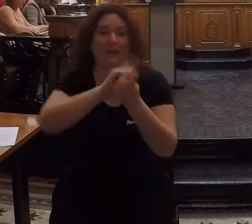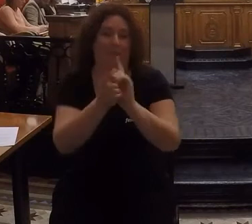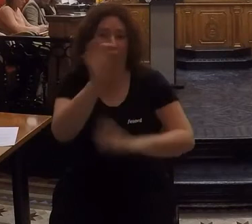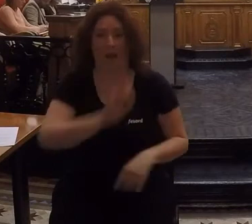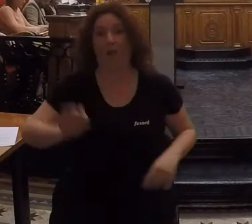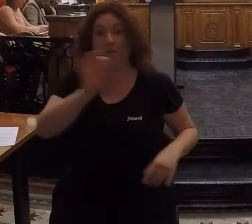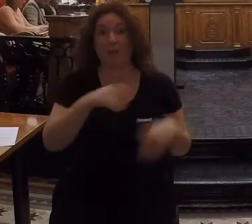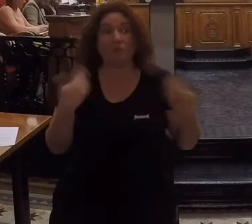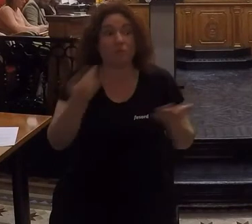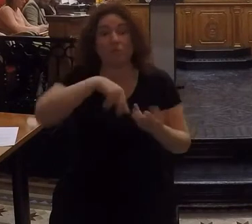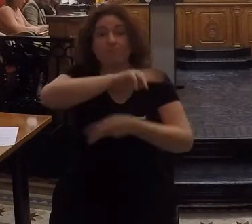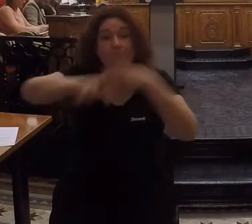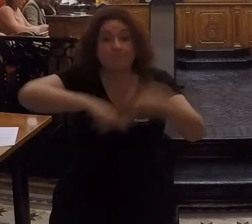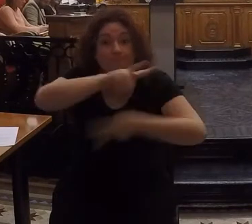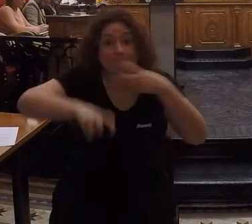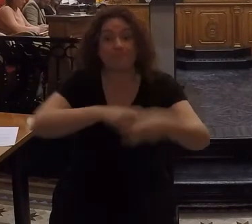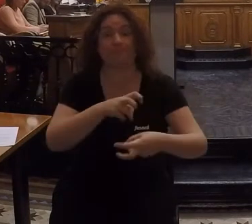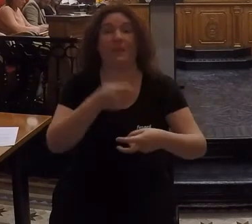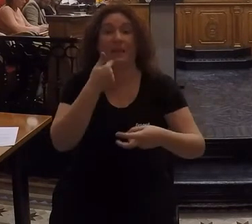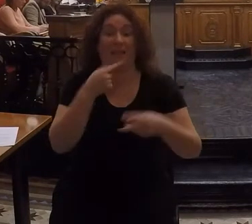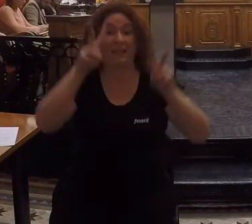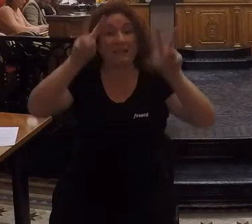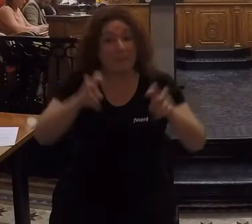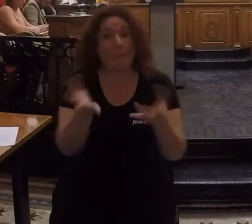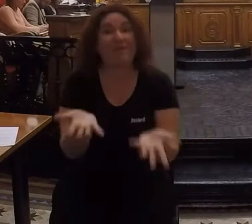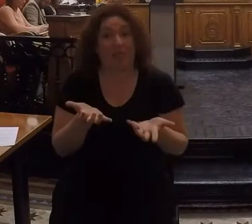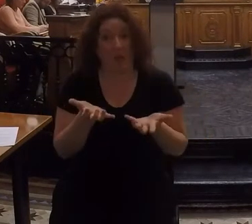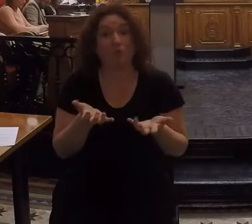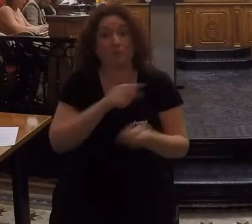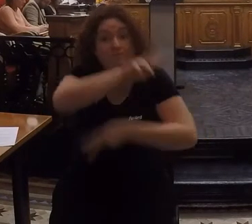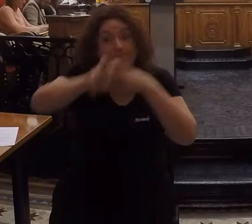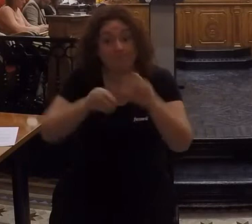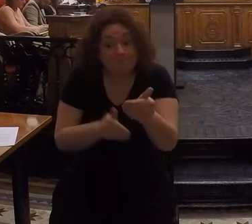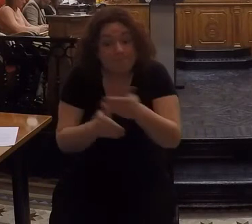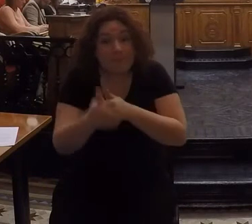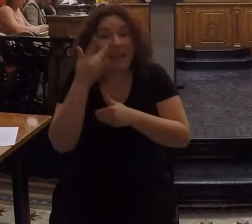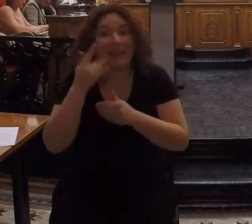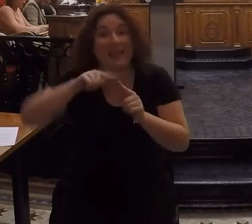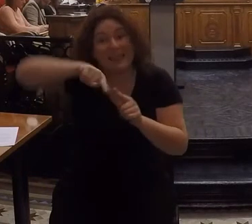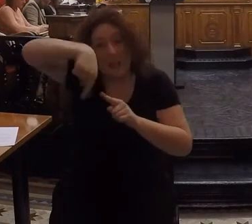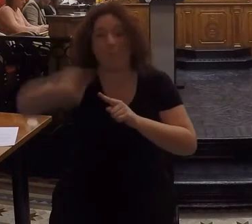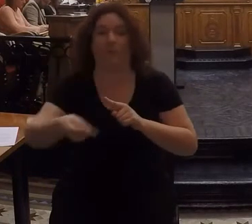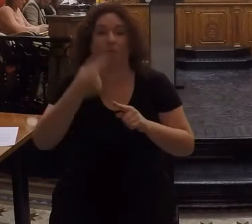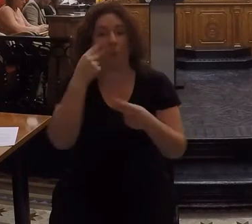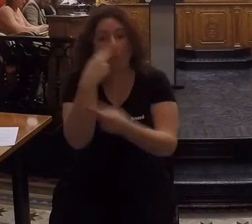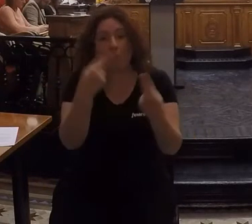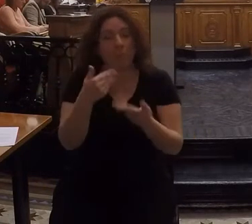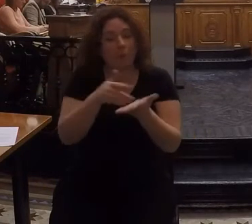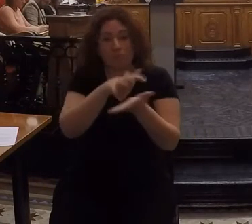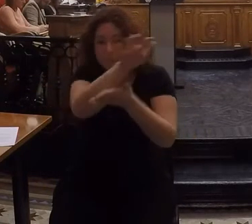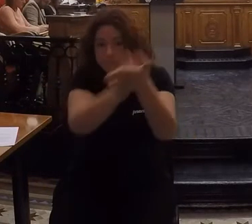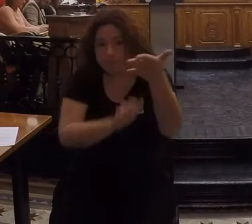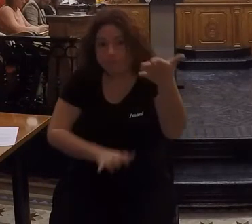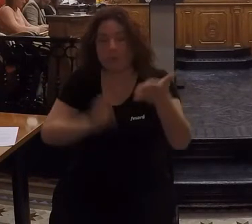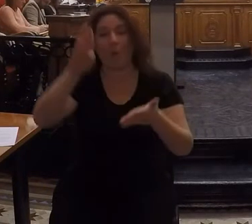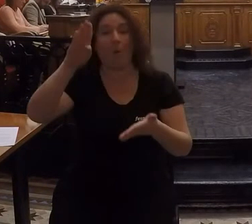la modificación que se ha realizado de las bonificaciones entra en vigor al día siguiente de su publicación en el Boletín Oficial